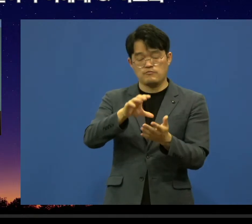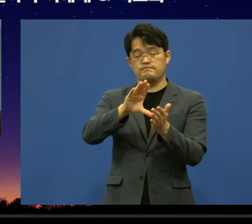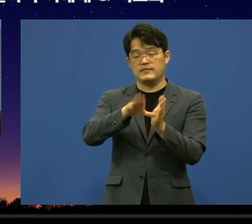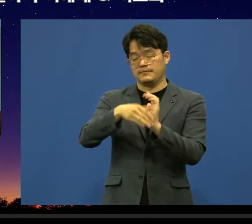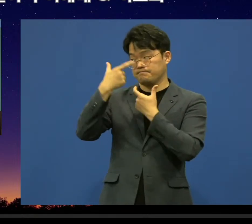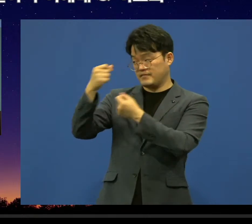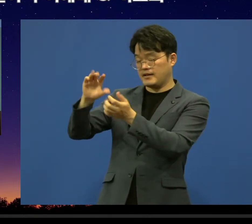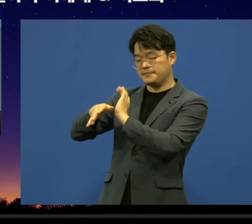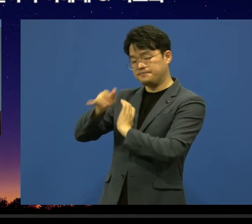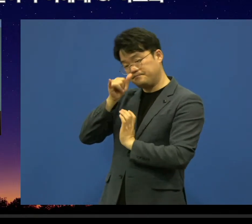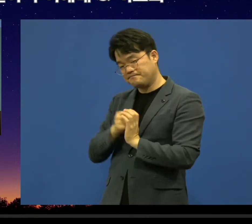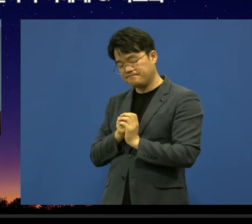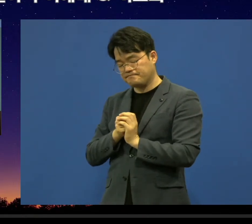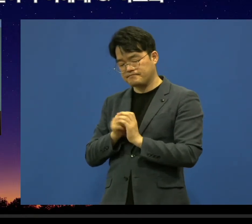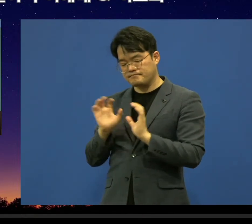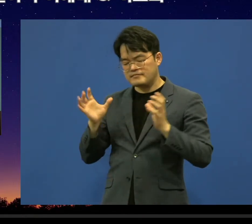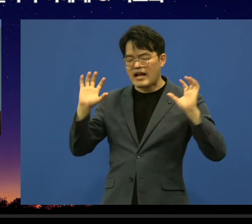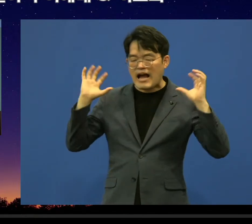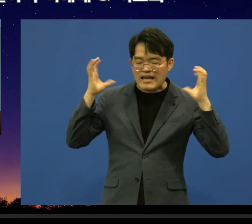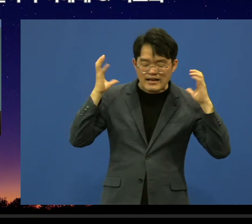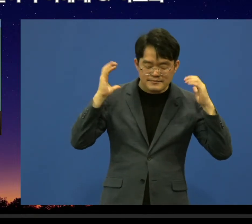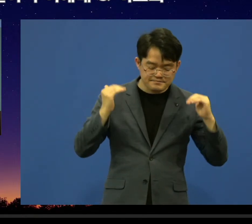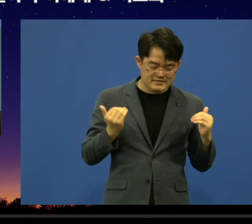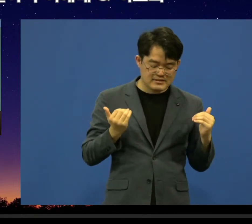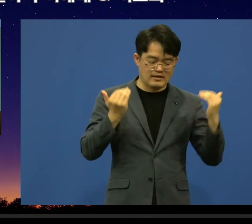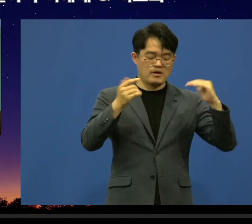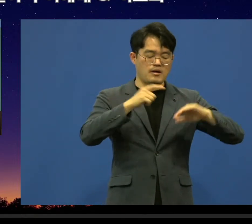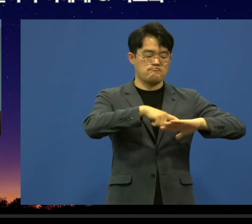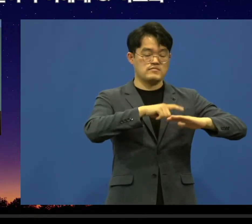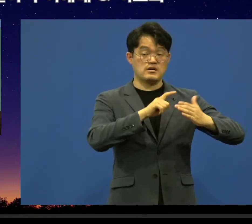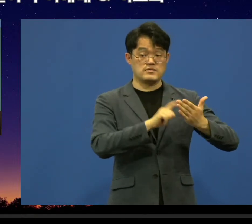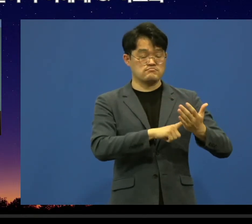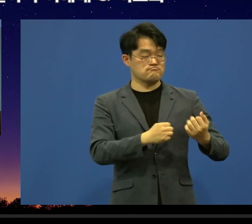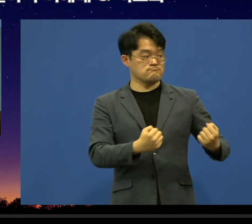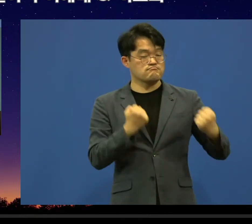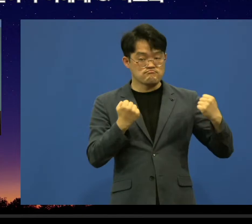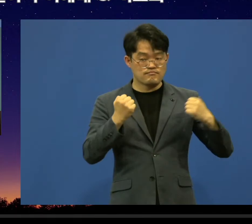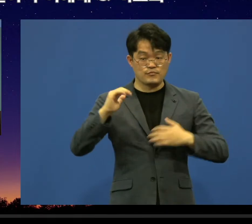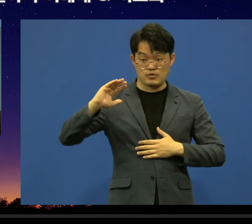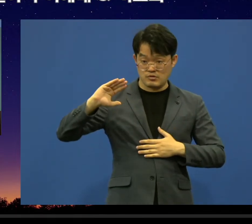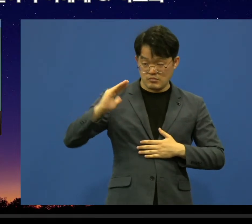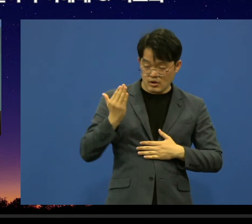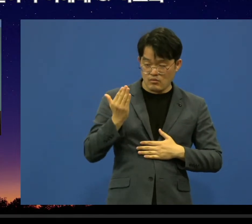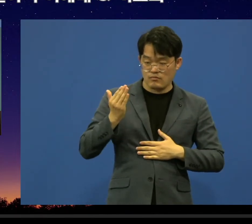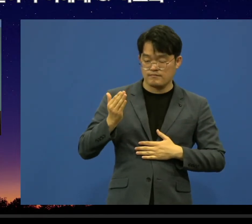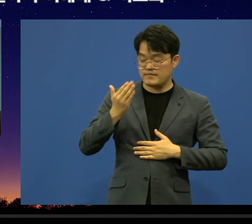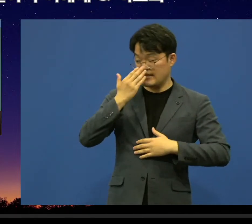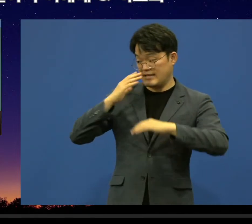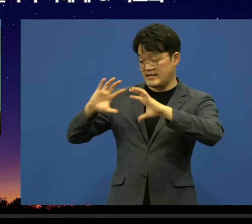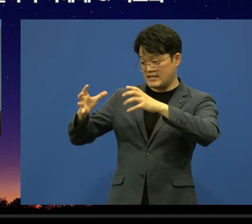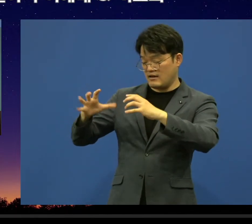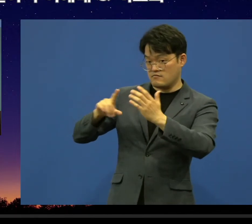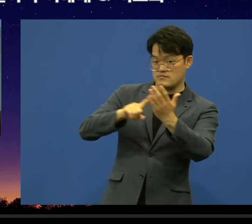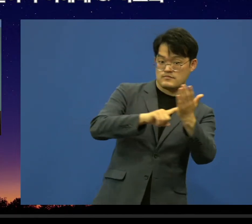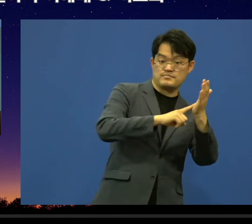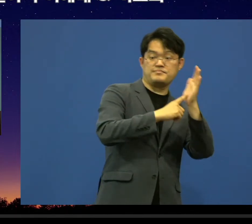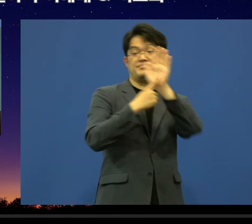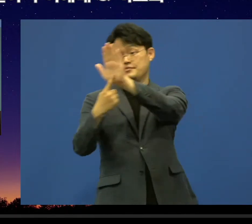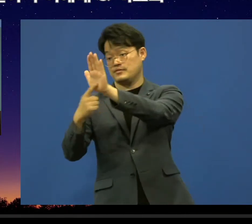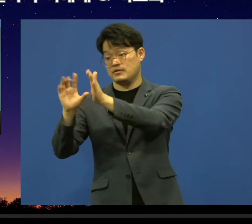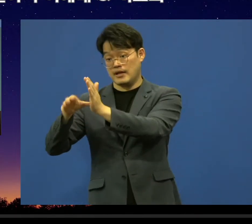나와요. 아이가 자라며 심령이 강하여지며 이스라엘에게 나타나는 날까지